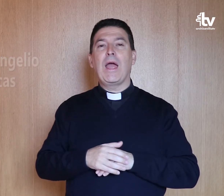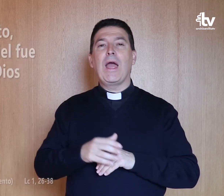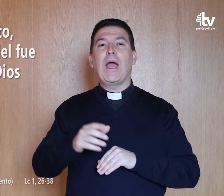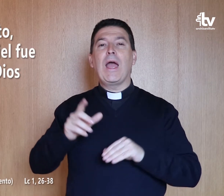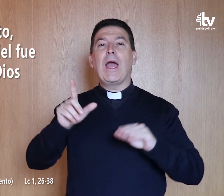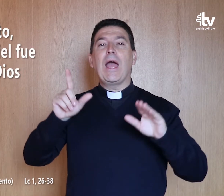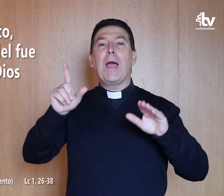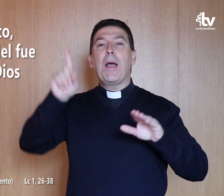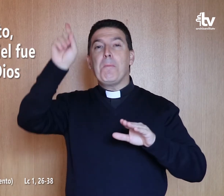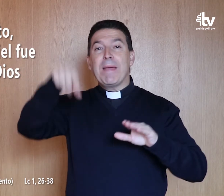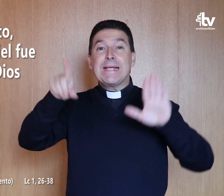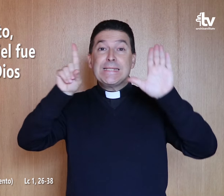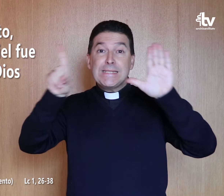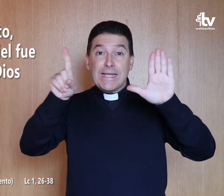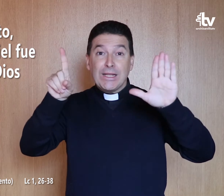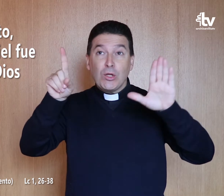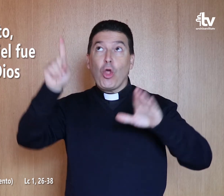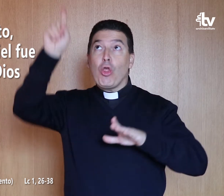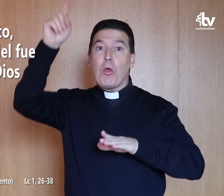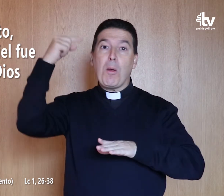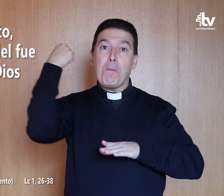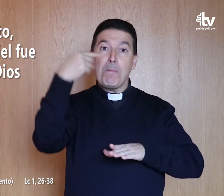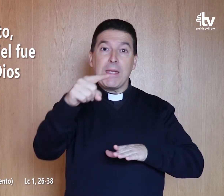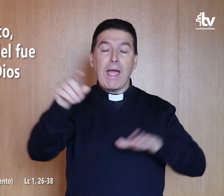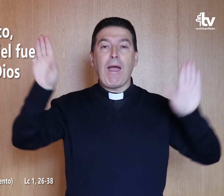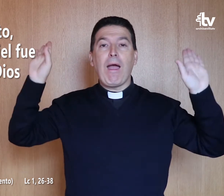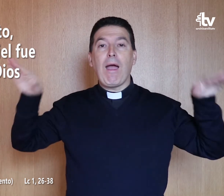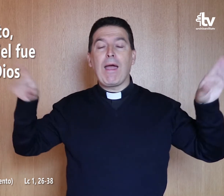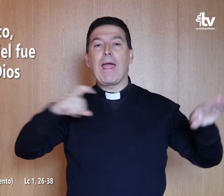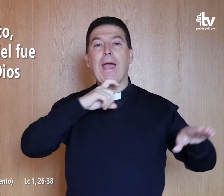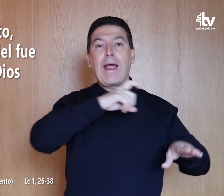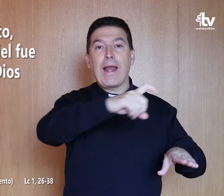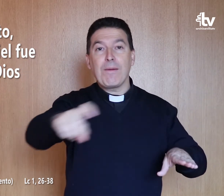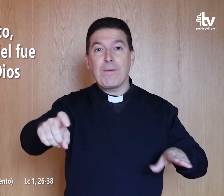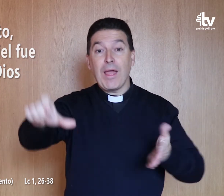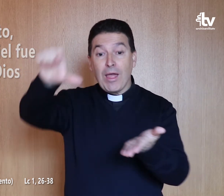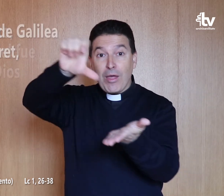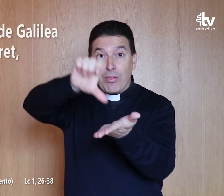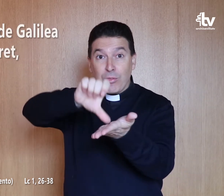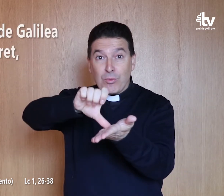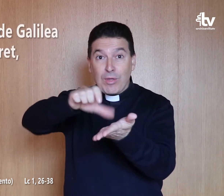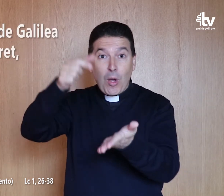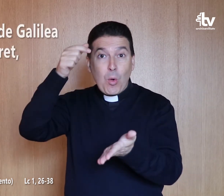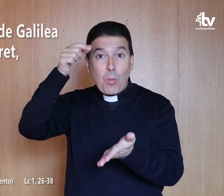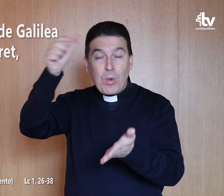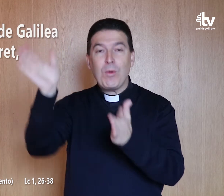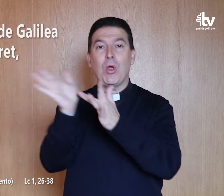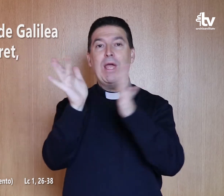En el mes sexto, el ángel Gabriel fue enviado por Dios a una ciudad de Galilea